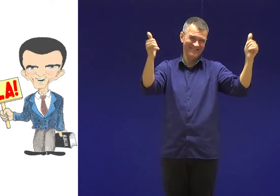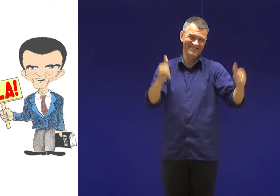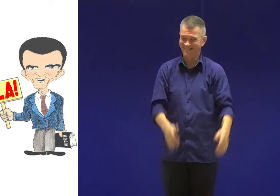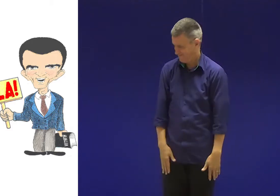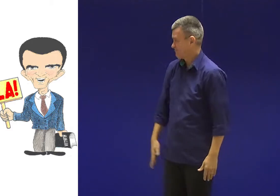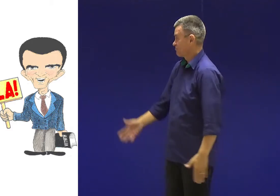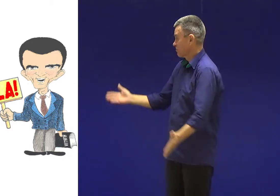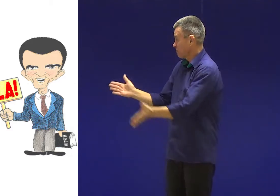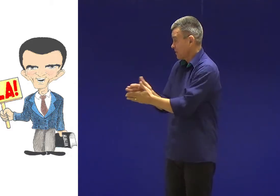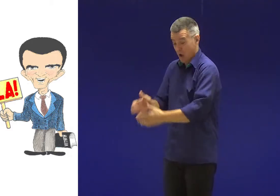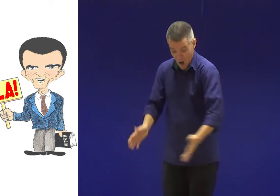né?